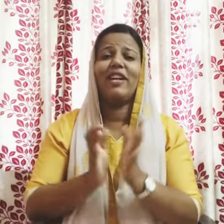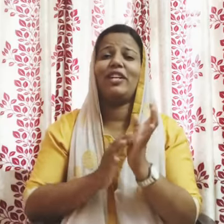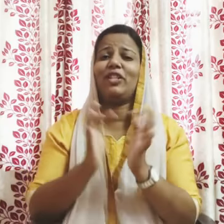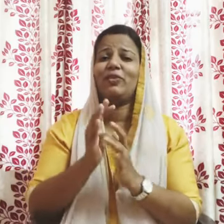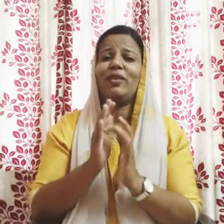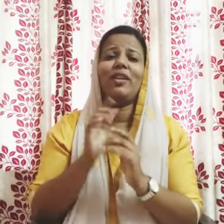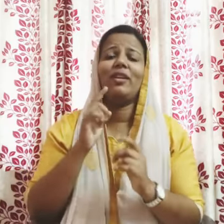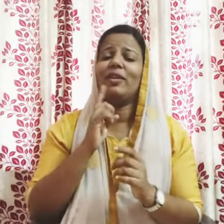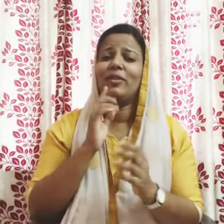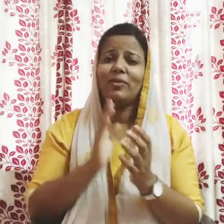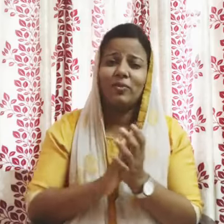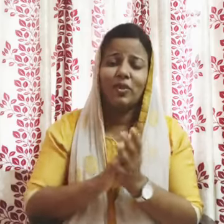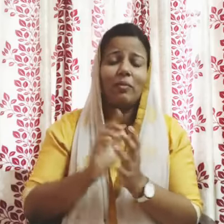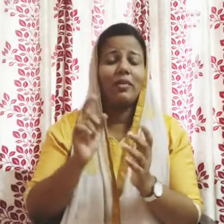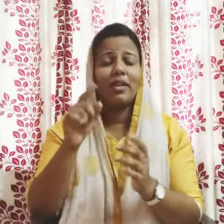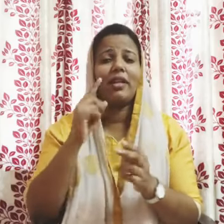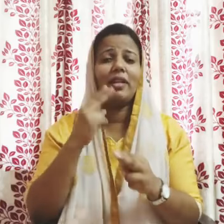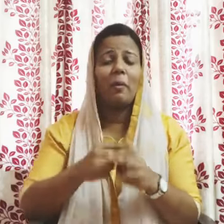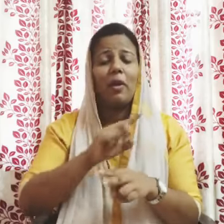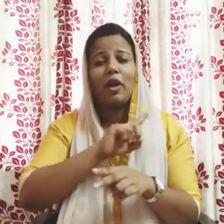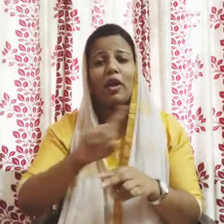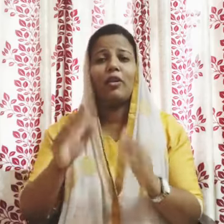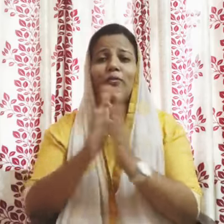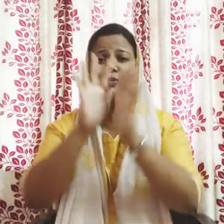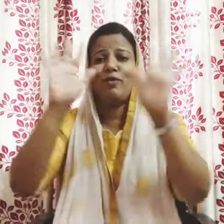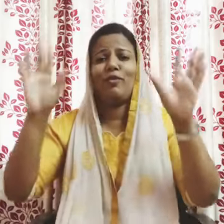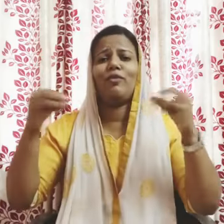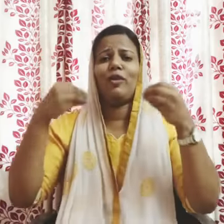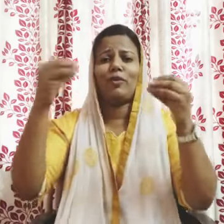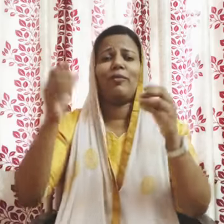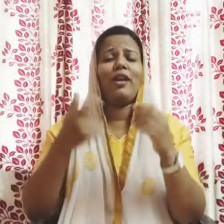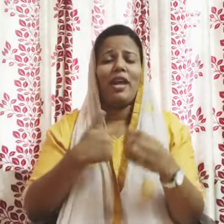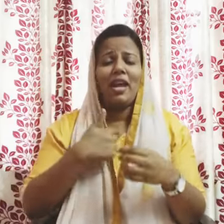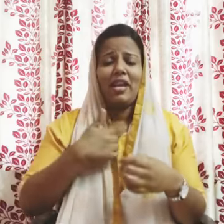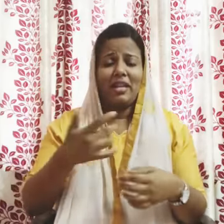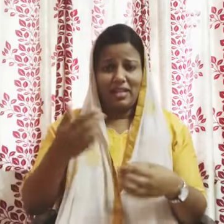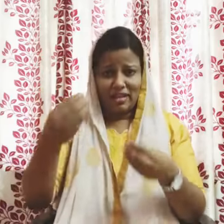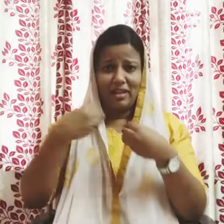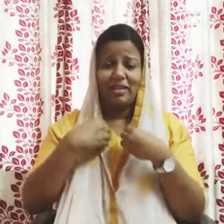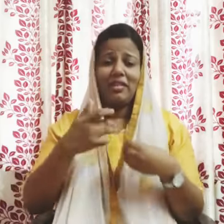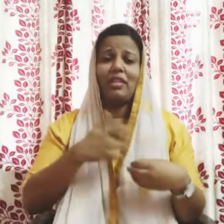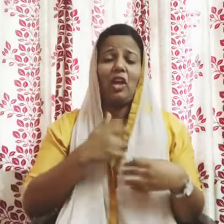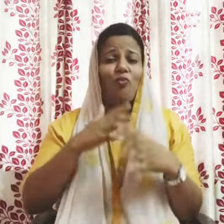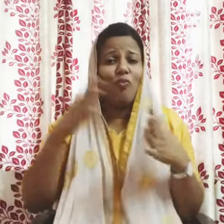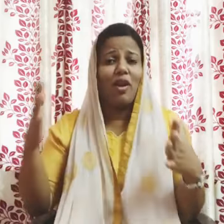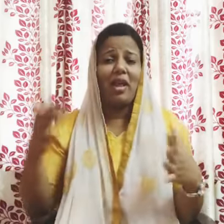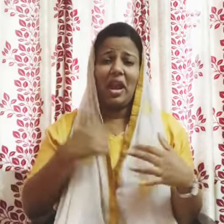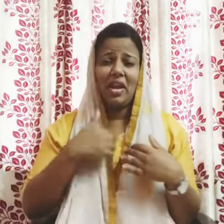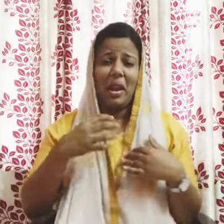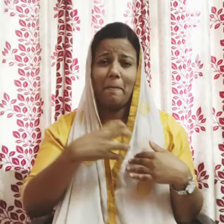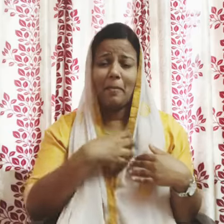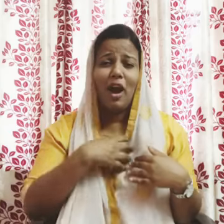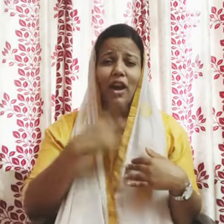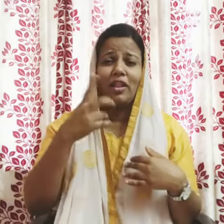അങ്ങയുടെ നാമത്തെ എന്നേക്കും മഹത്വപ്പെടുത്തും. എന്നോടുള്ള ദയ വലിയതല്ലോ, ആമേൻ. എന്റെ പ്രാണനെ അധമ പാതാളത്തിൽ